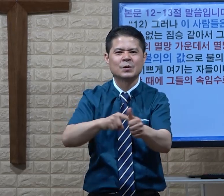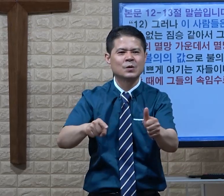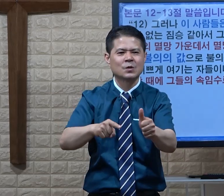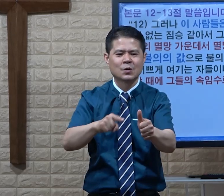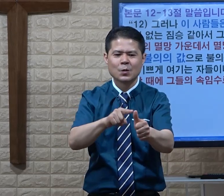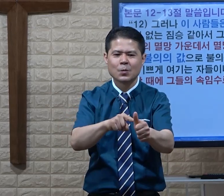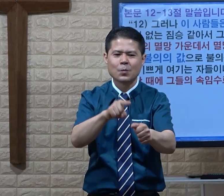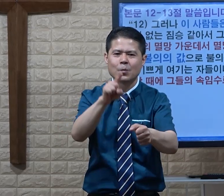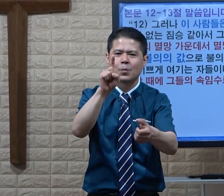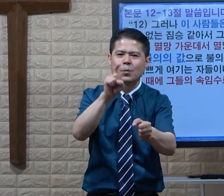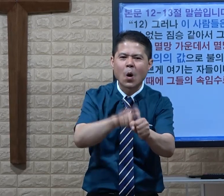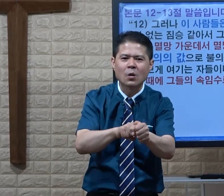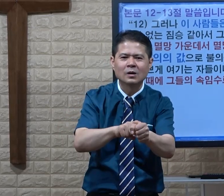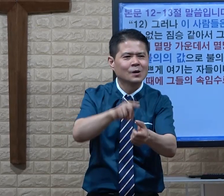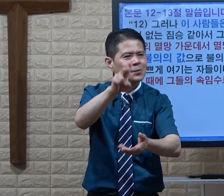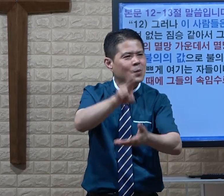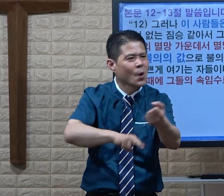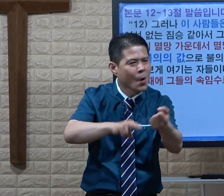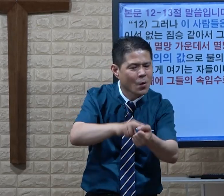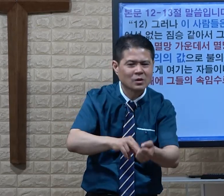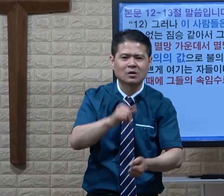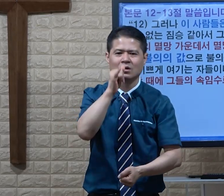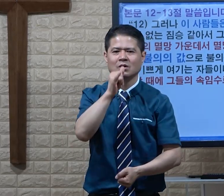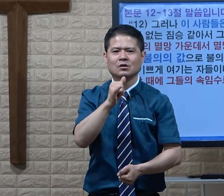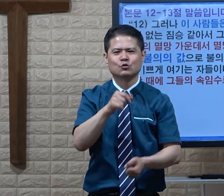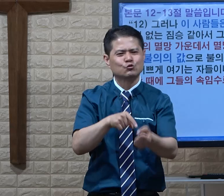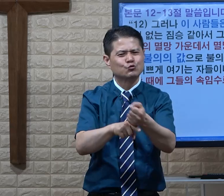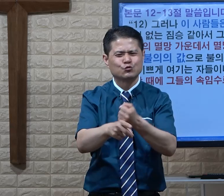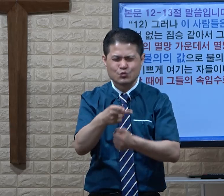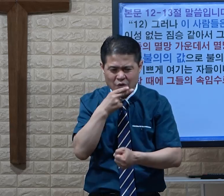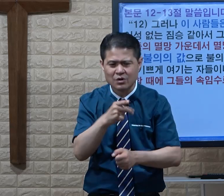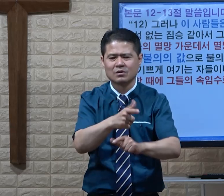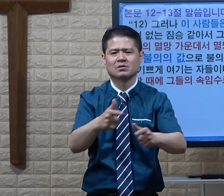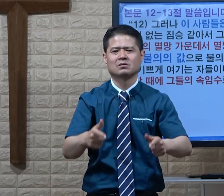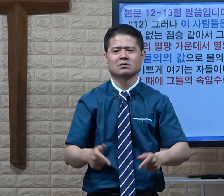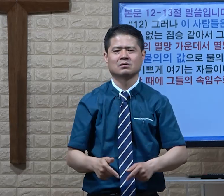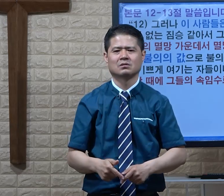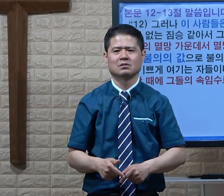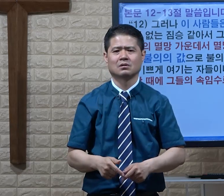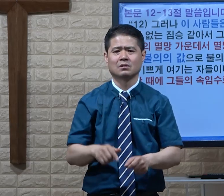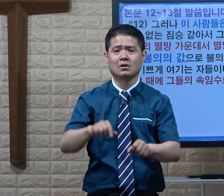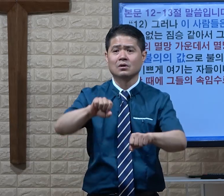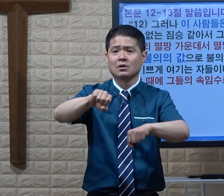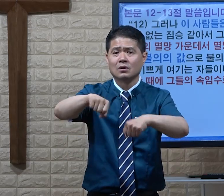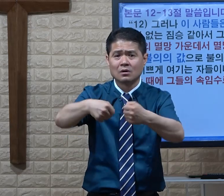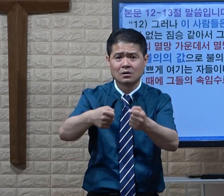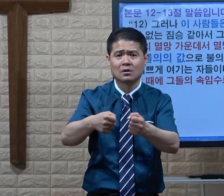똑같이 사람과도 같이 살해를 저지르고 그런 불의를 저지르는